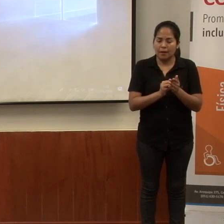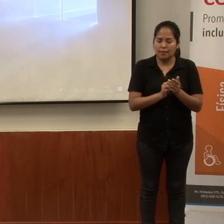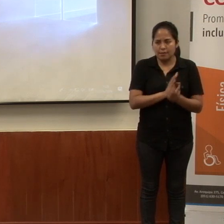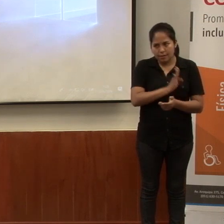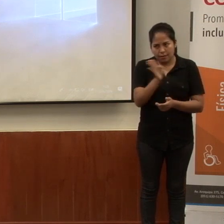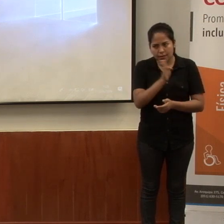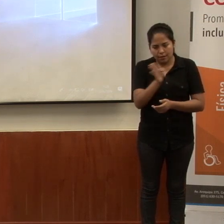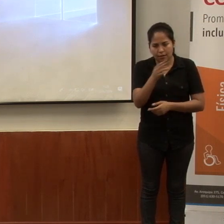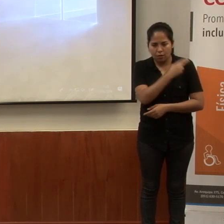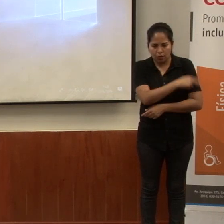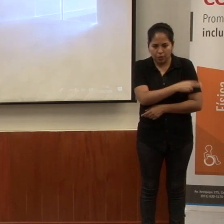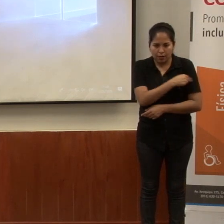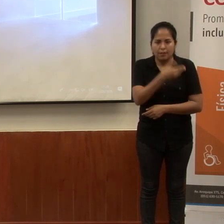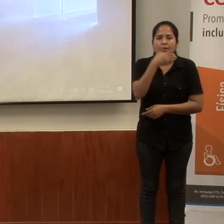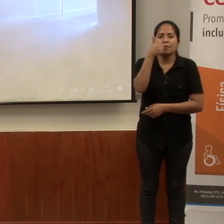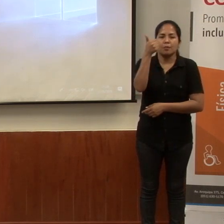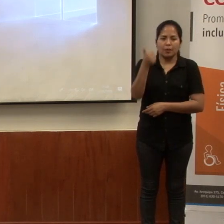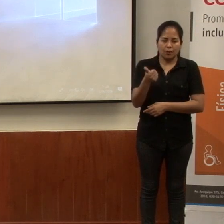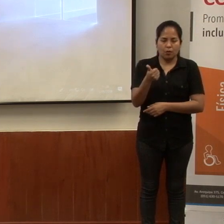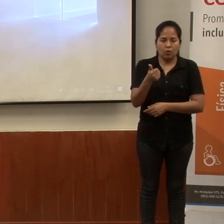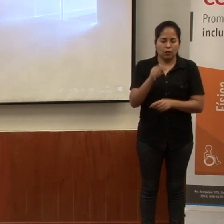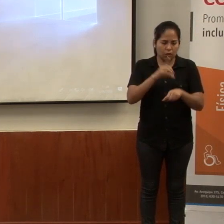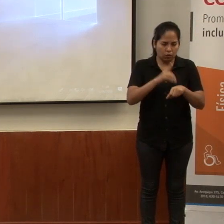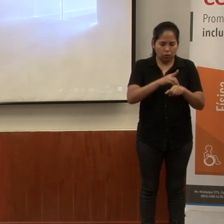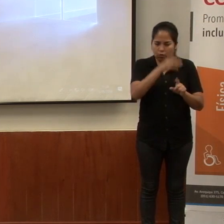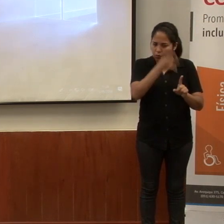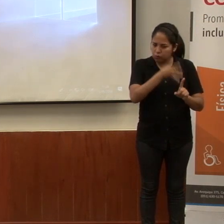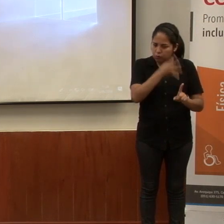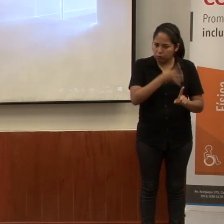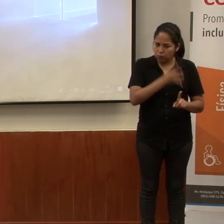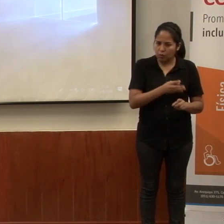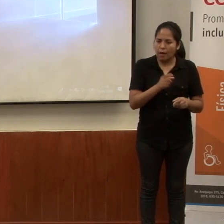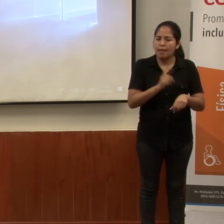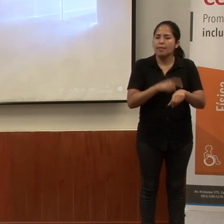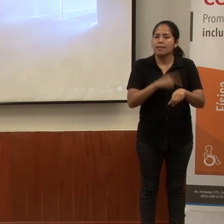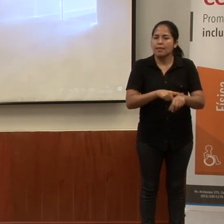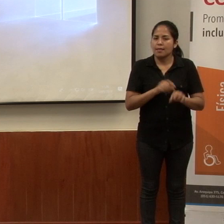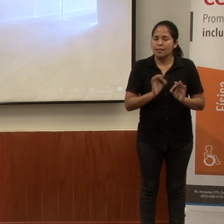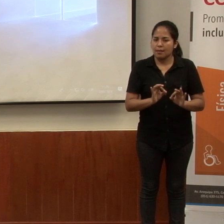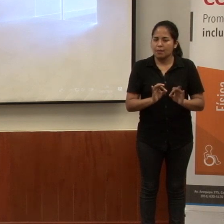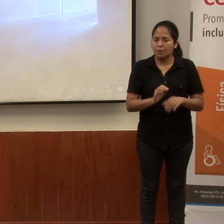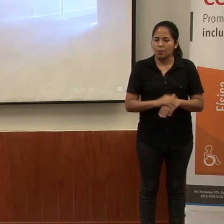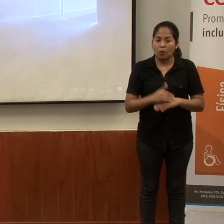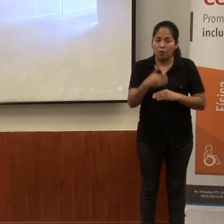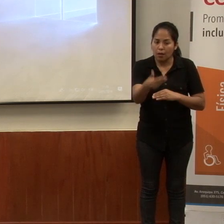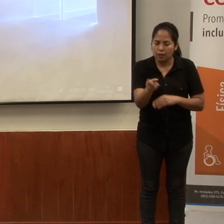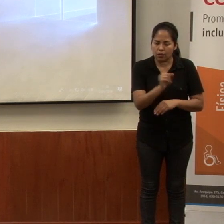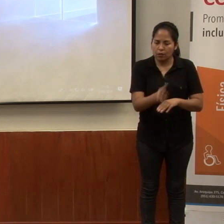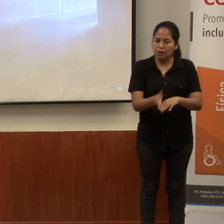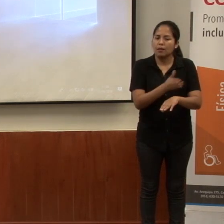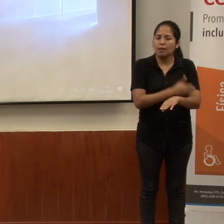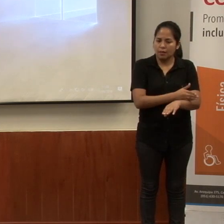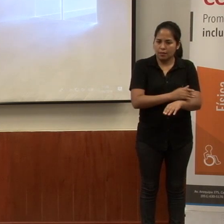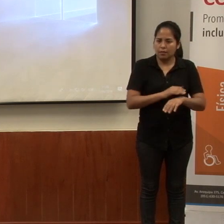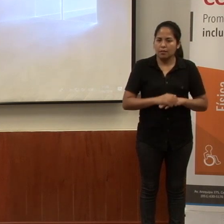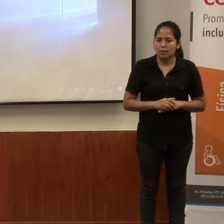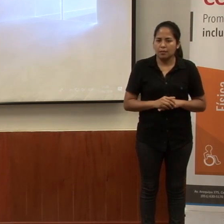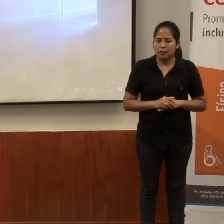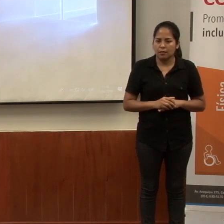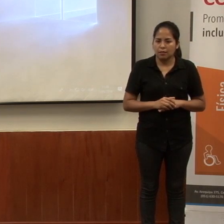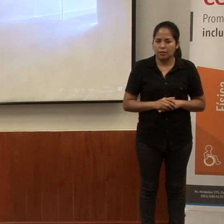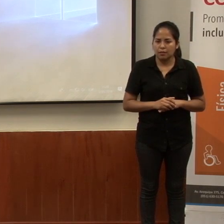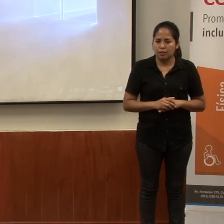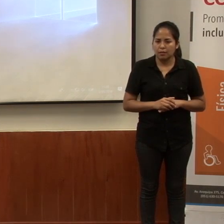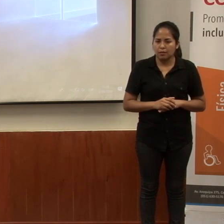servicios va a mejorar, se van a detectar las cosas y se van a hacer intervenciones. Y de ahí viene la derivación para aquellas cosas que no